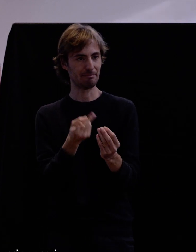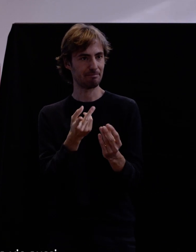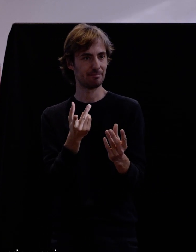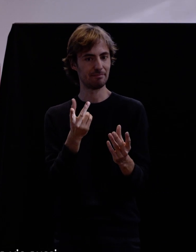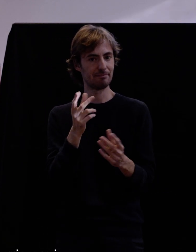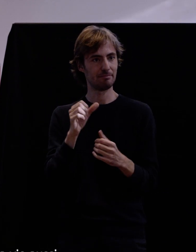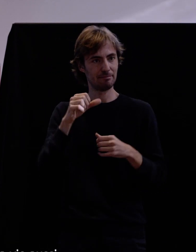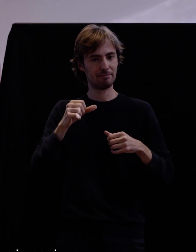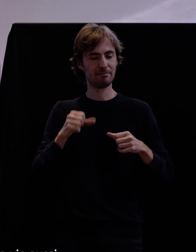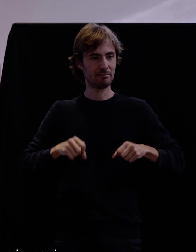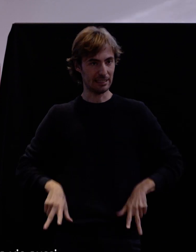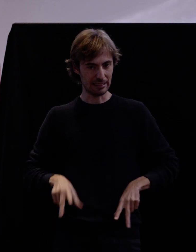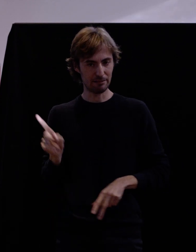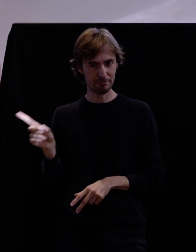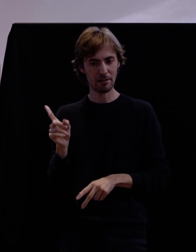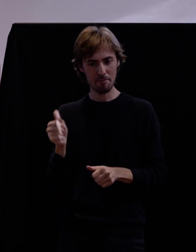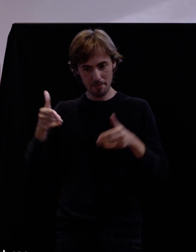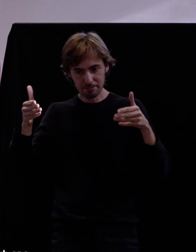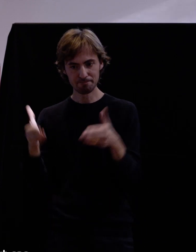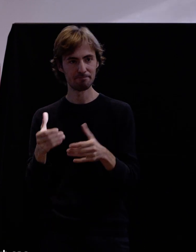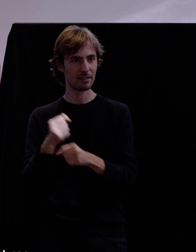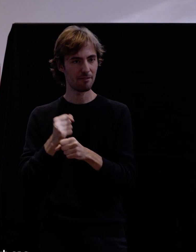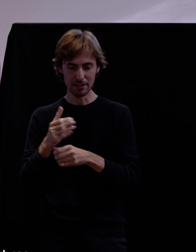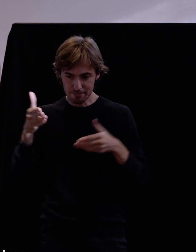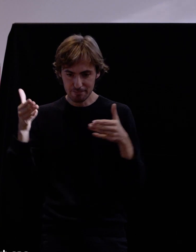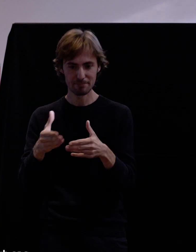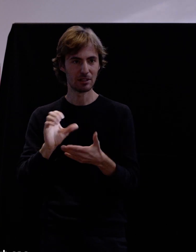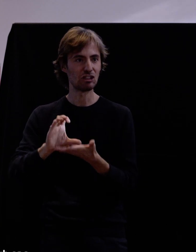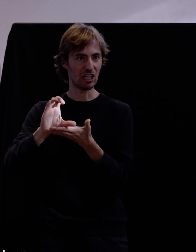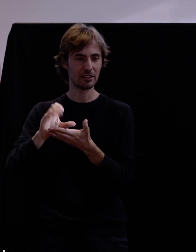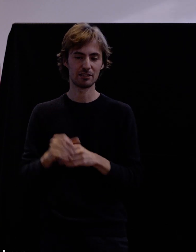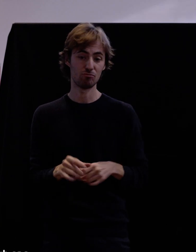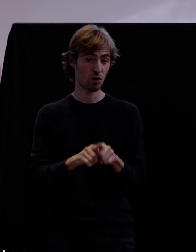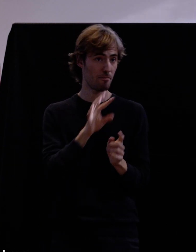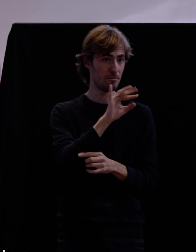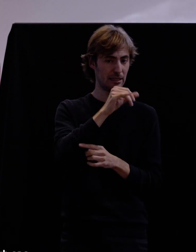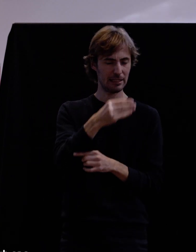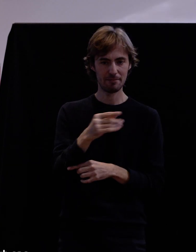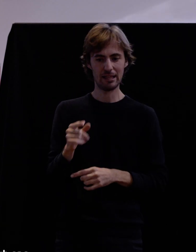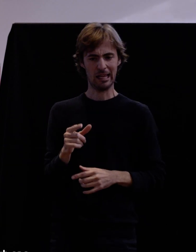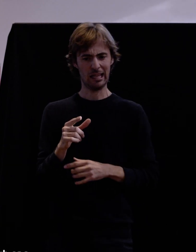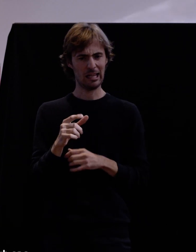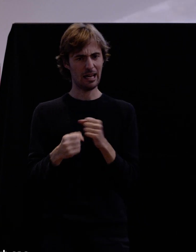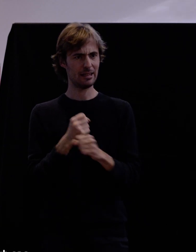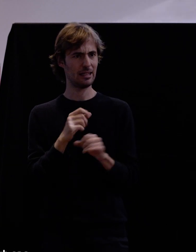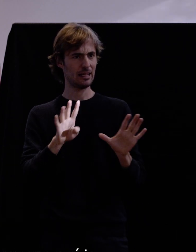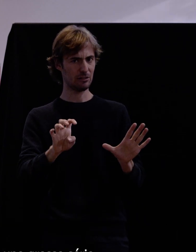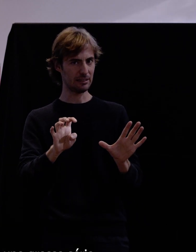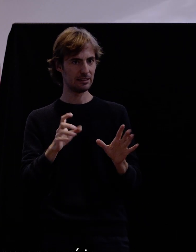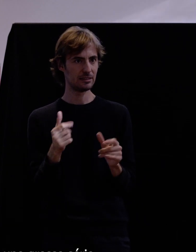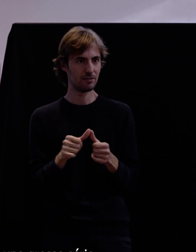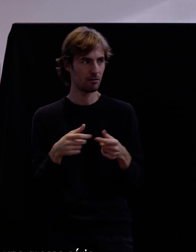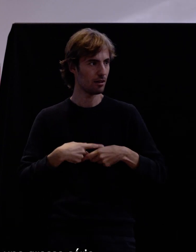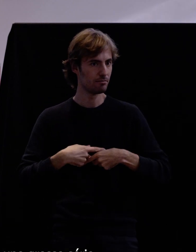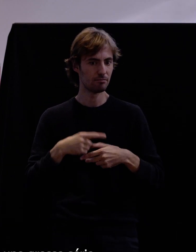Tim, à ce syndrome quasiment. Elle a fait plein d'autres choses, mais en tout cas, elle a beaucoup. Qui, dans les années 90, a publié le